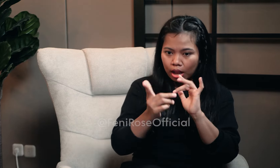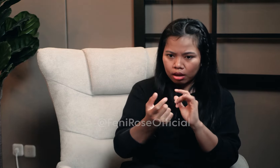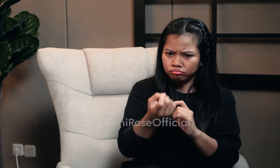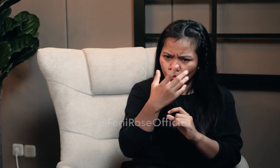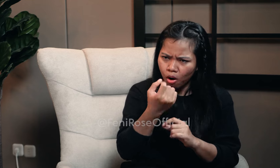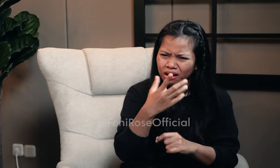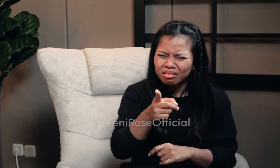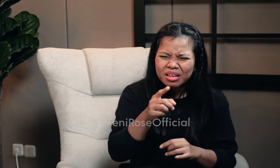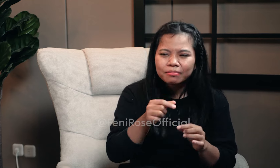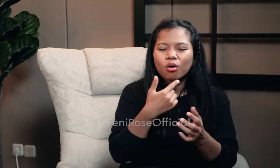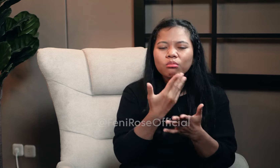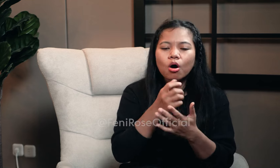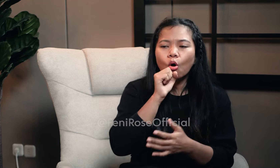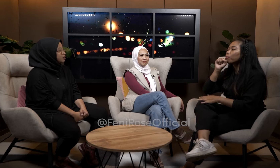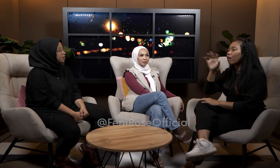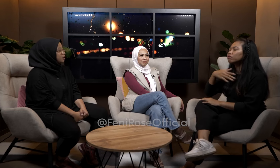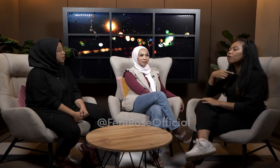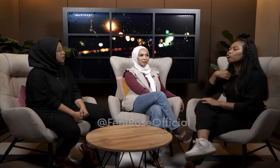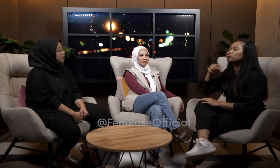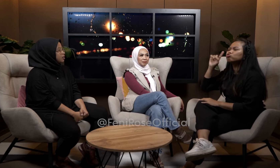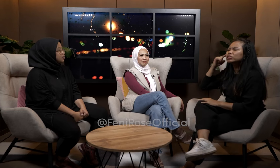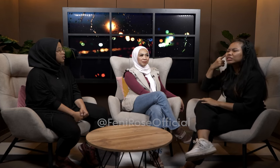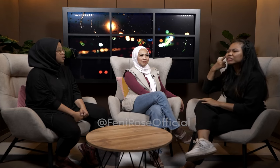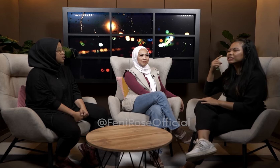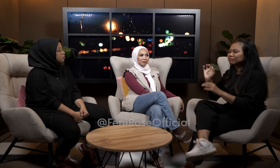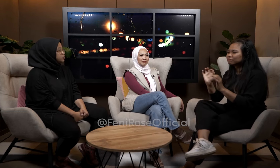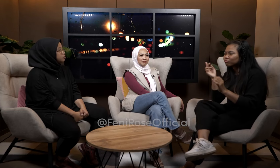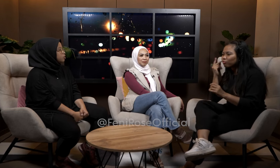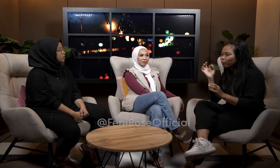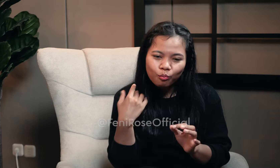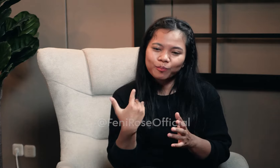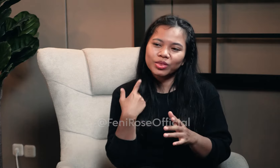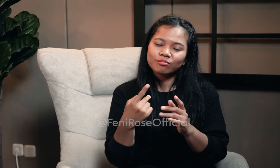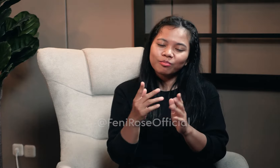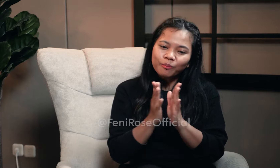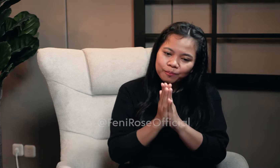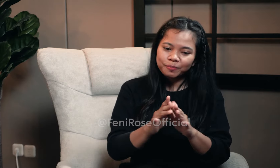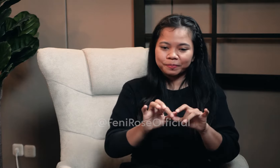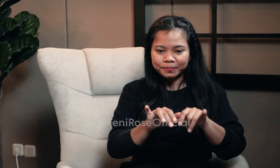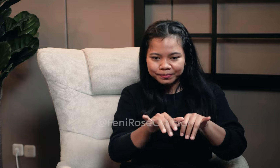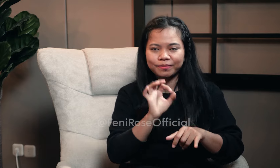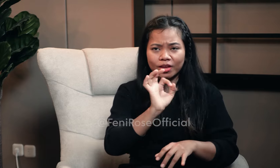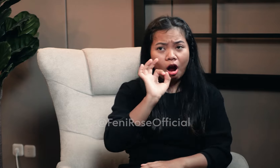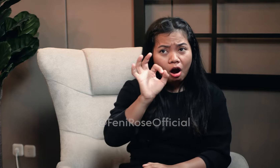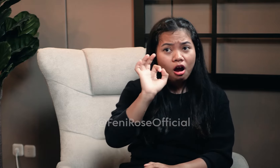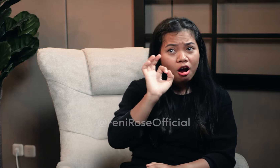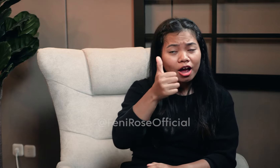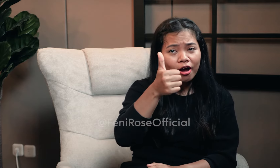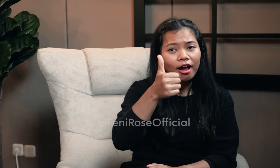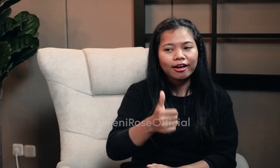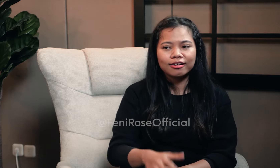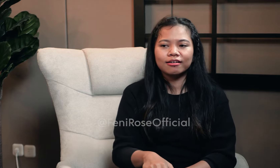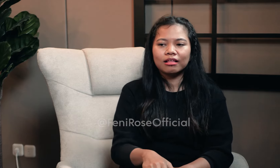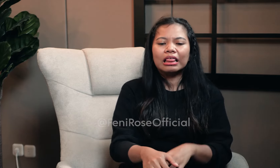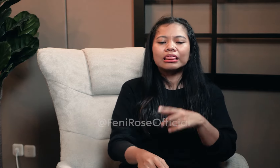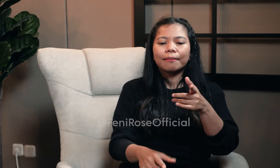dengan online e e dosen juga bertanya saya Tul dan mohon kerja samamanya mengenai